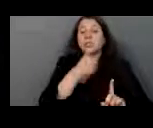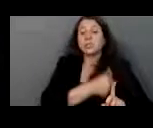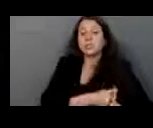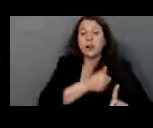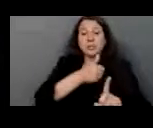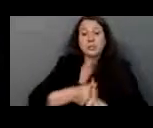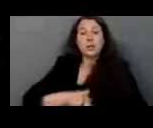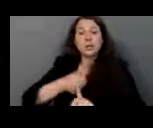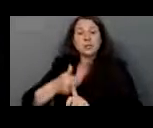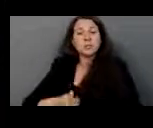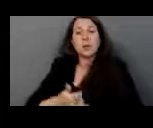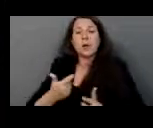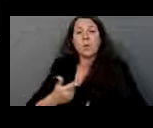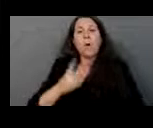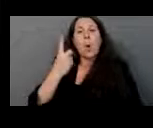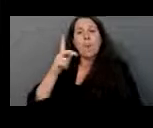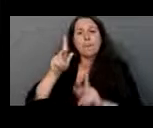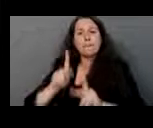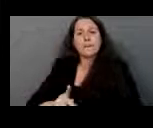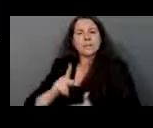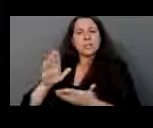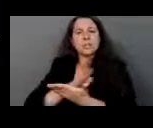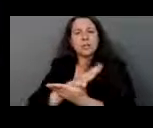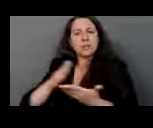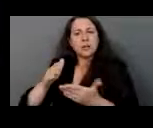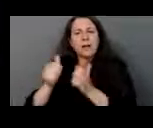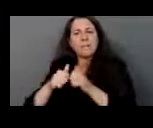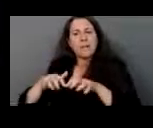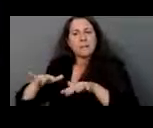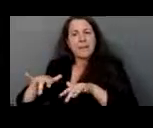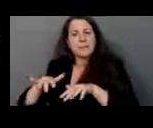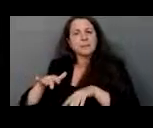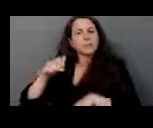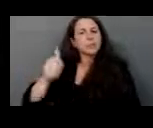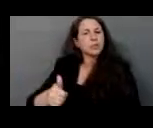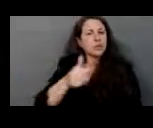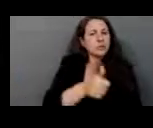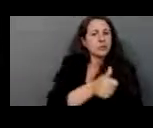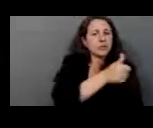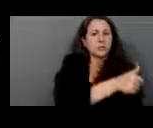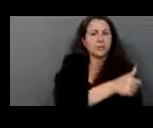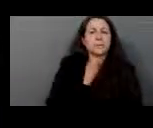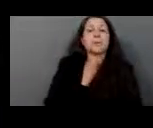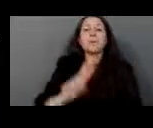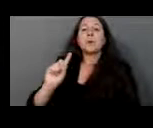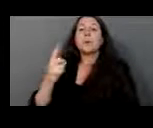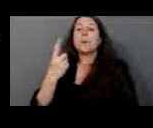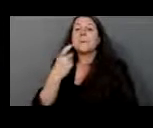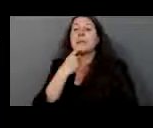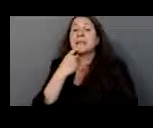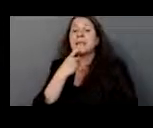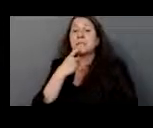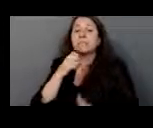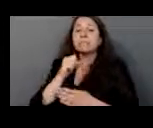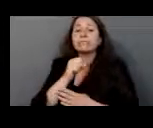pianiste accompagnateur. La première œuvre et l'air est interprétée par Valérie